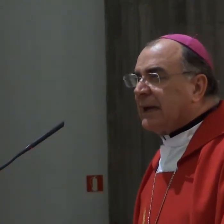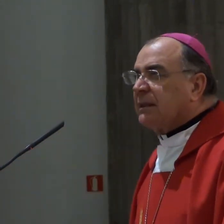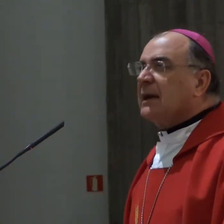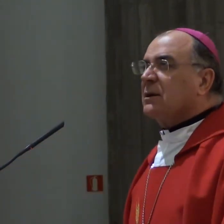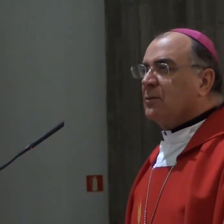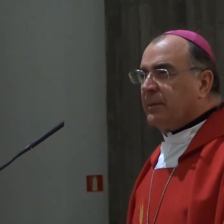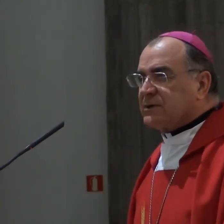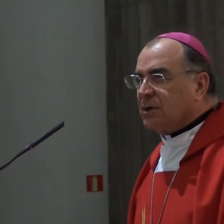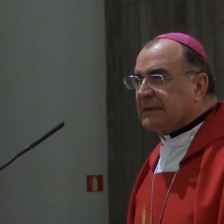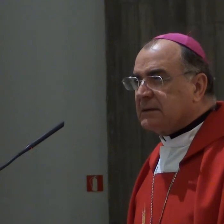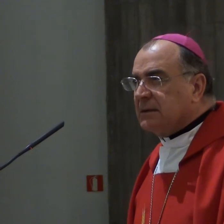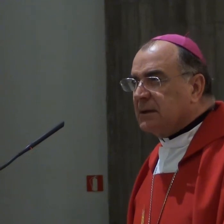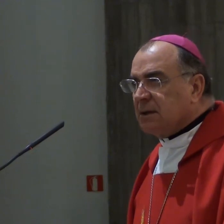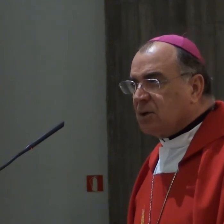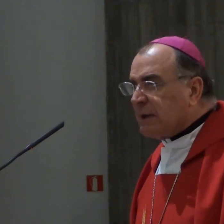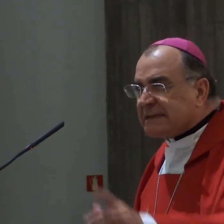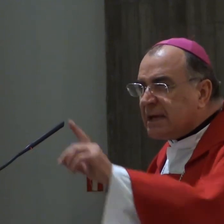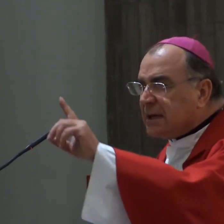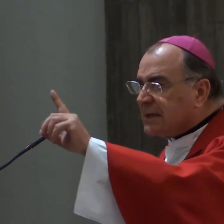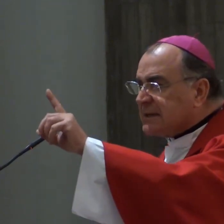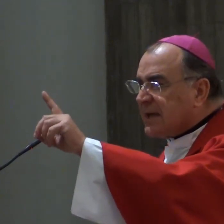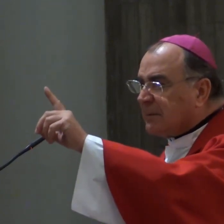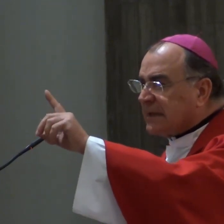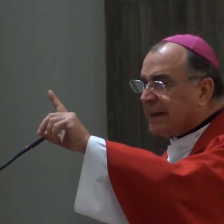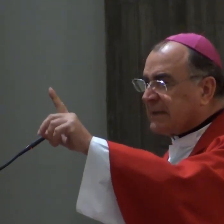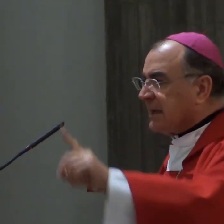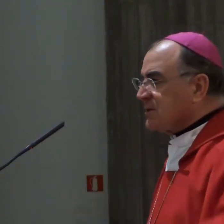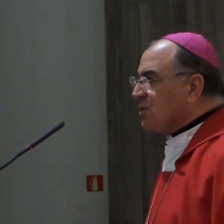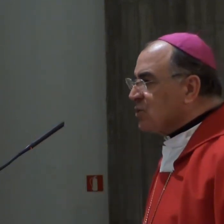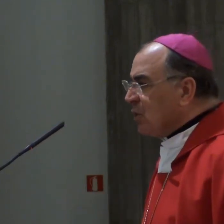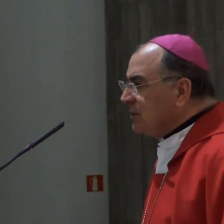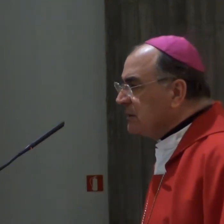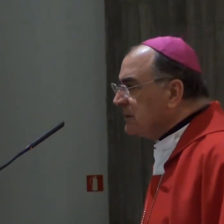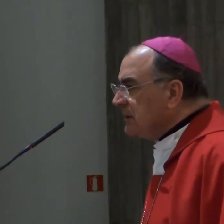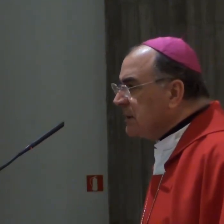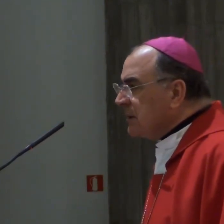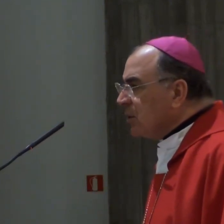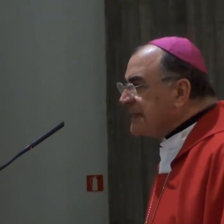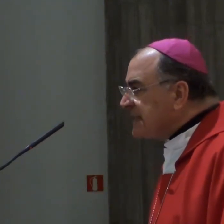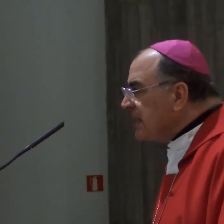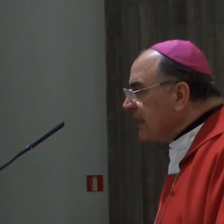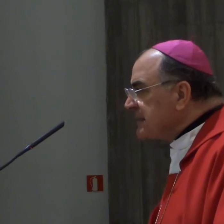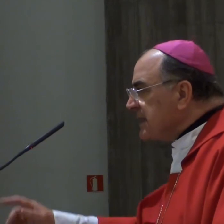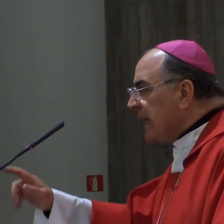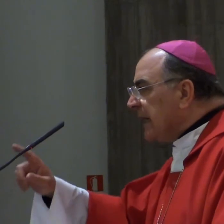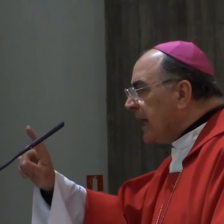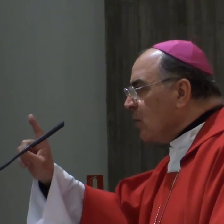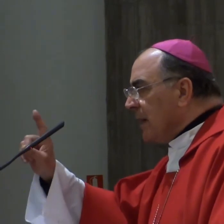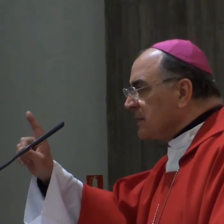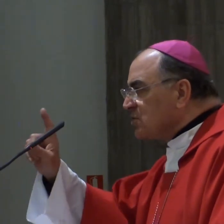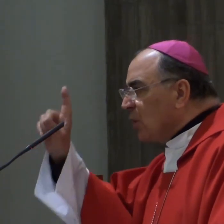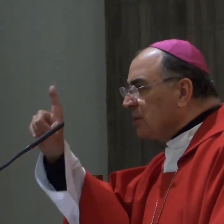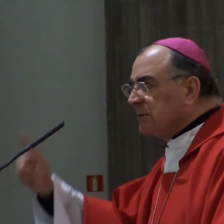a crecer como personas no les tienen que enseñar más no les tienen que